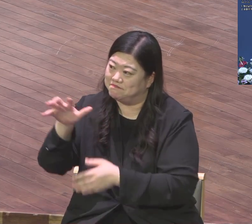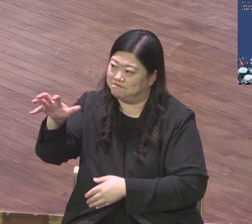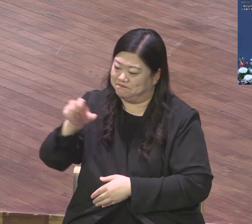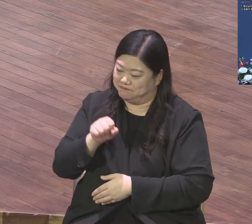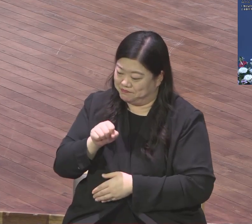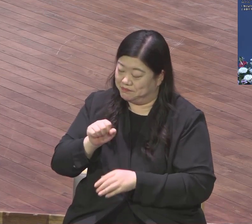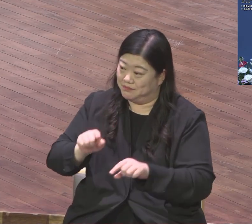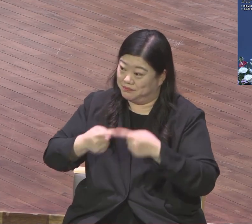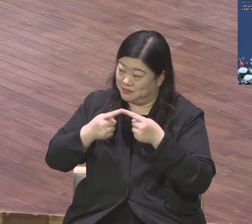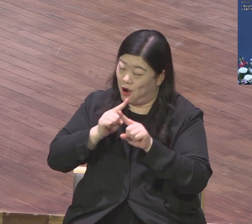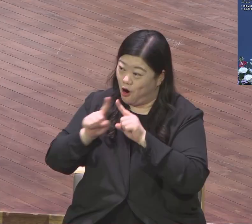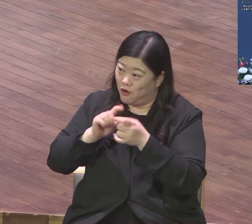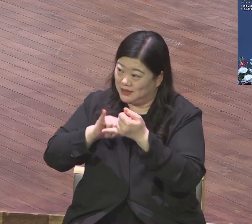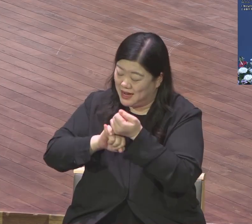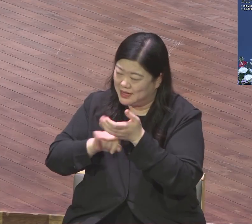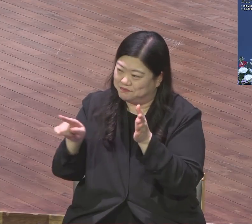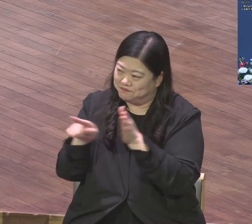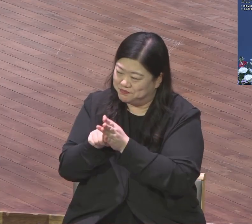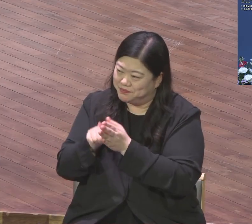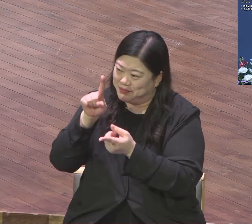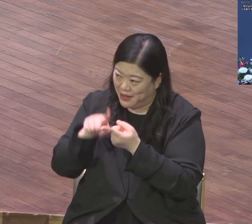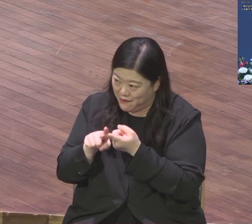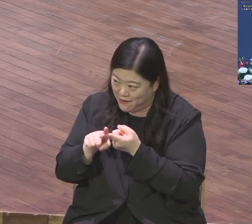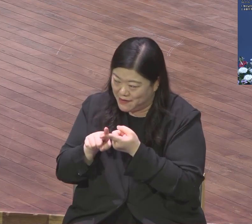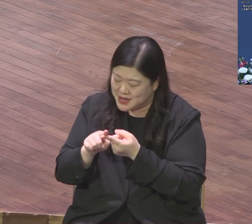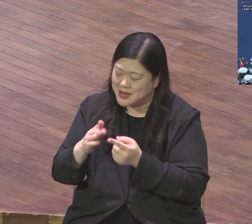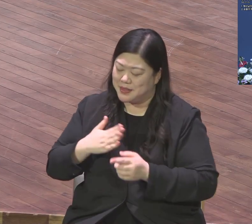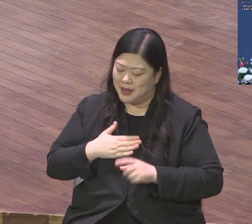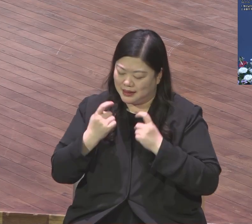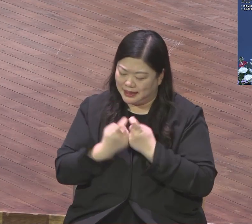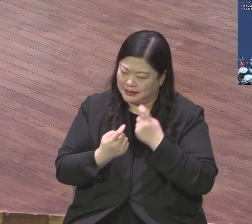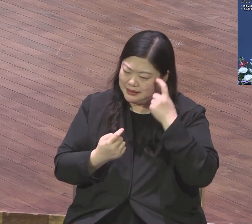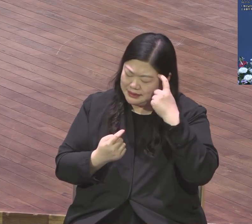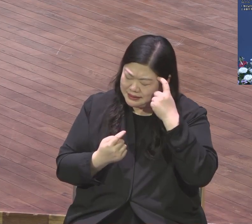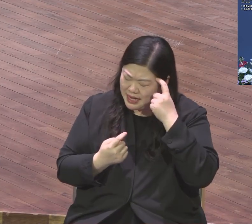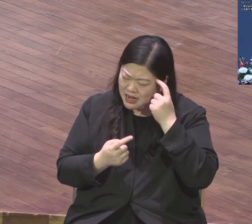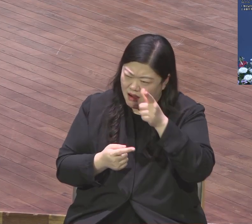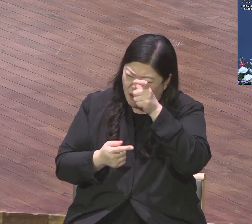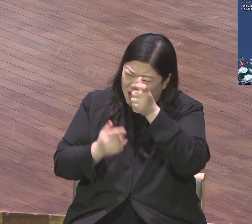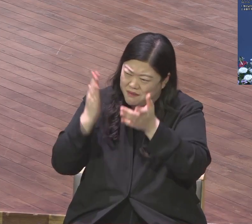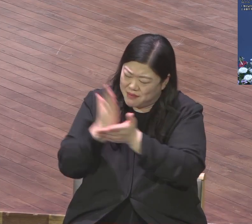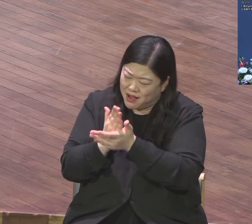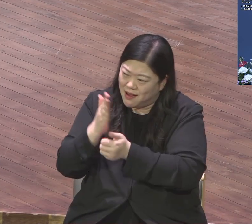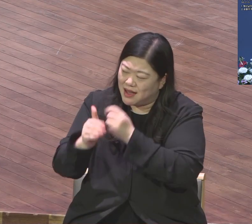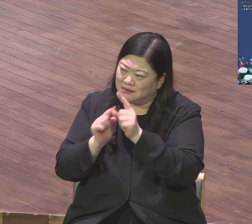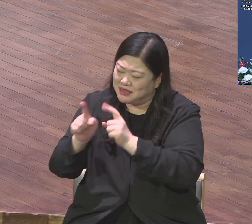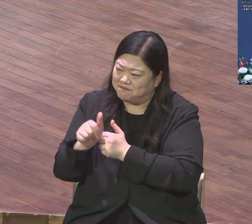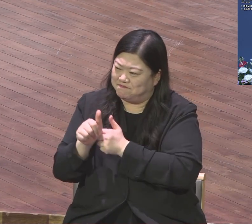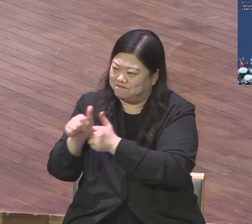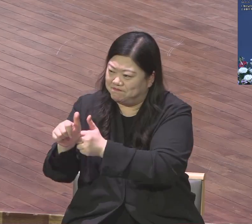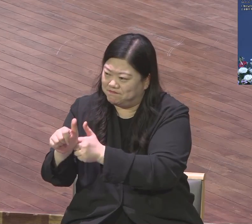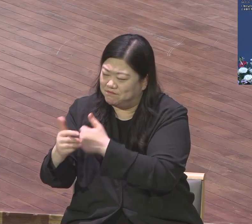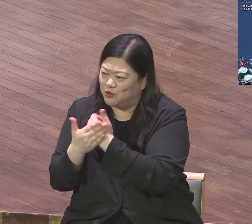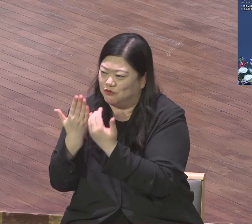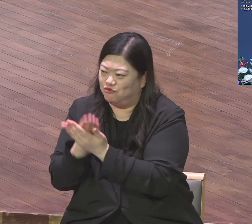사건 앞에서도 그리스도 예수의 마음을 품고 행동하게 하여 주옵소서.